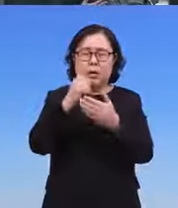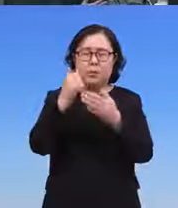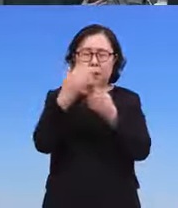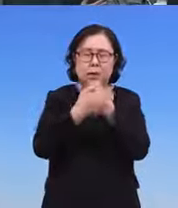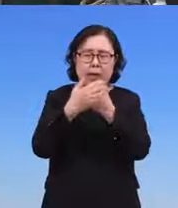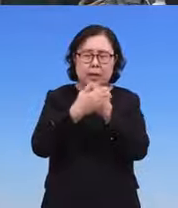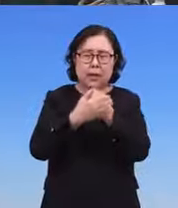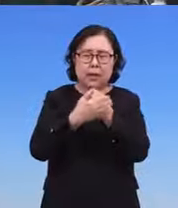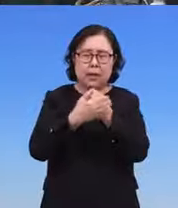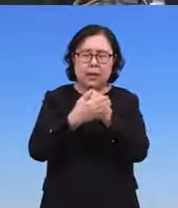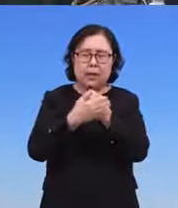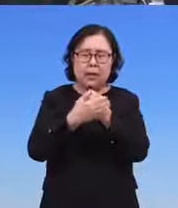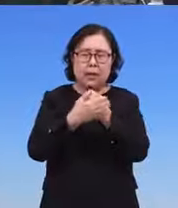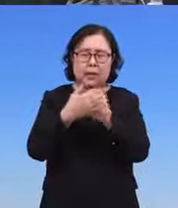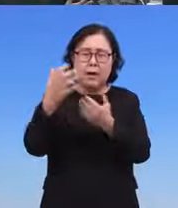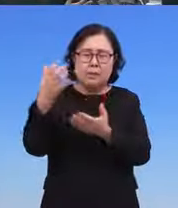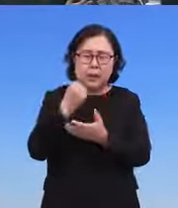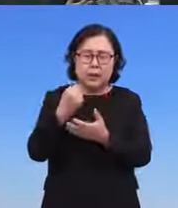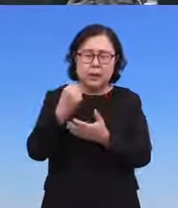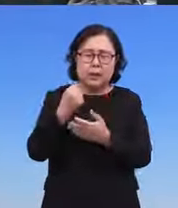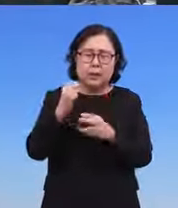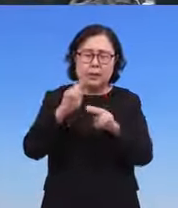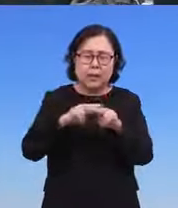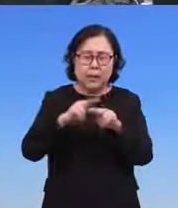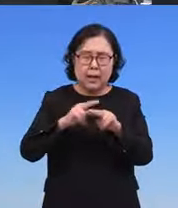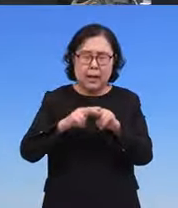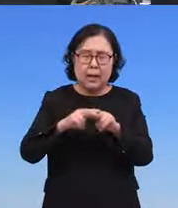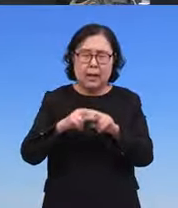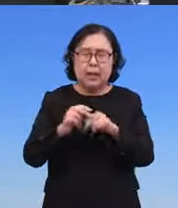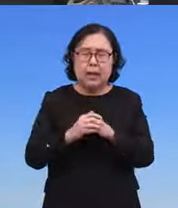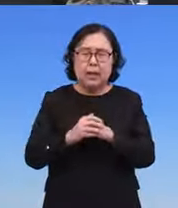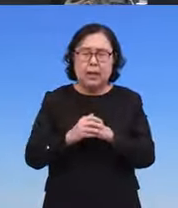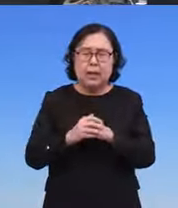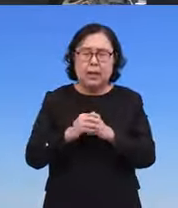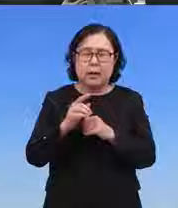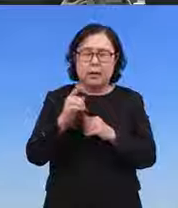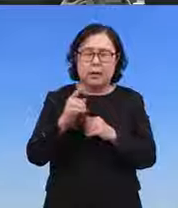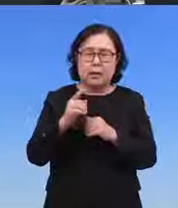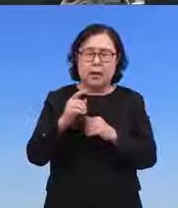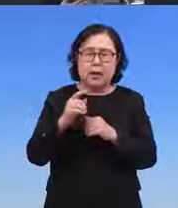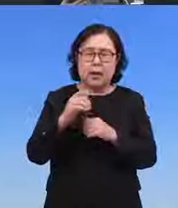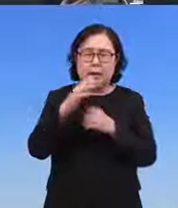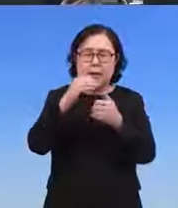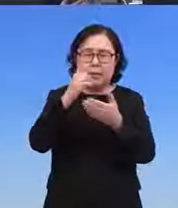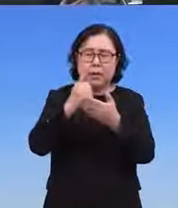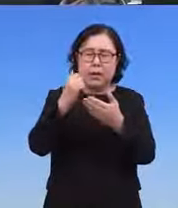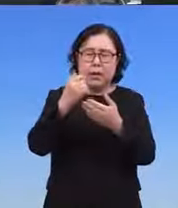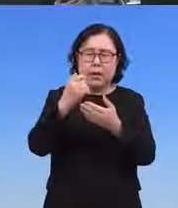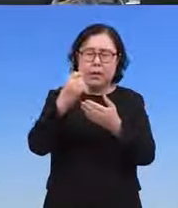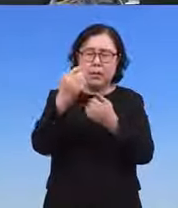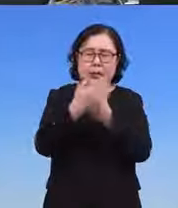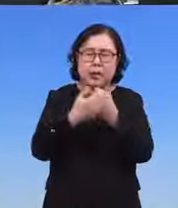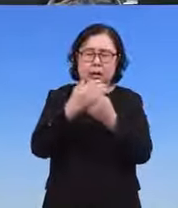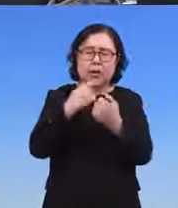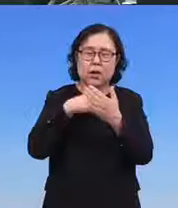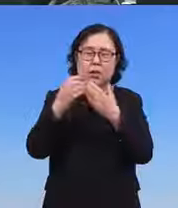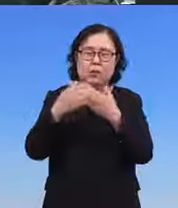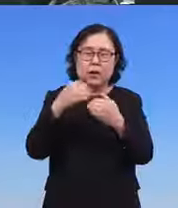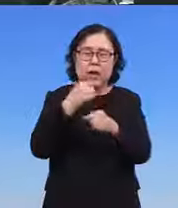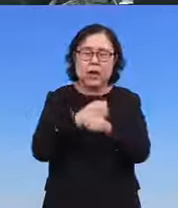하나님의 은혜를 구하는 그 자리가 하나님의 임재의 자리가 되는 것을 경험하는 예배가 되게 하여